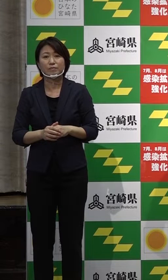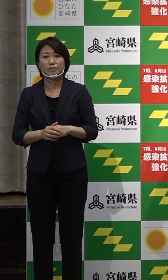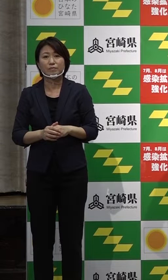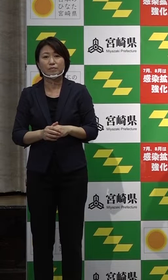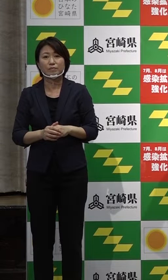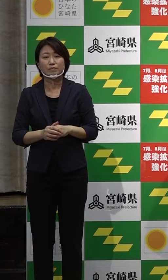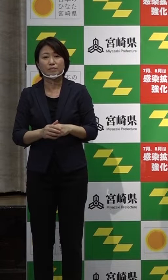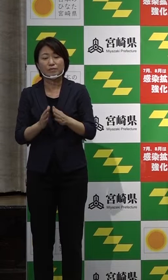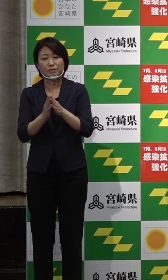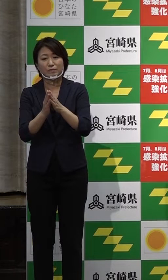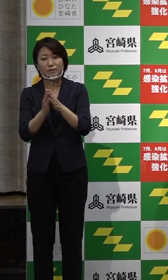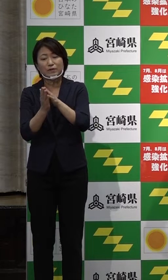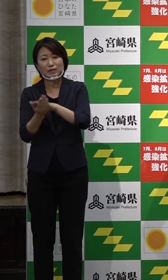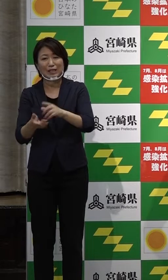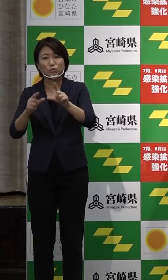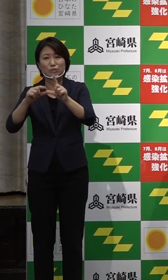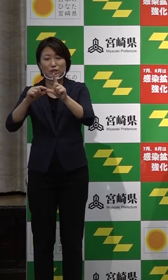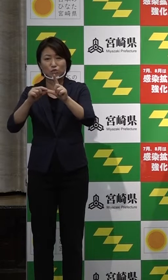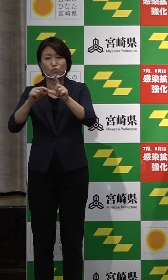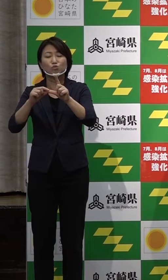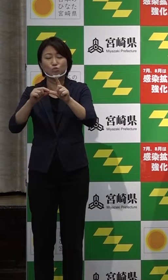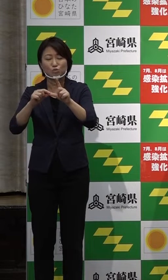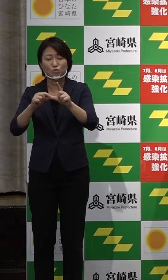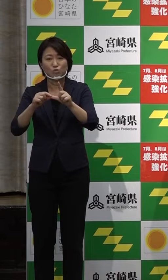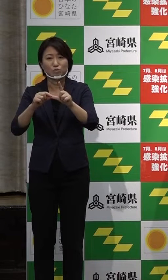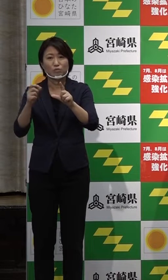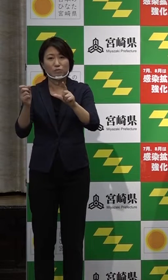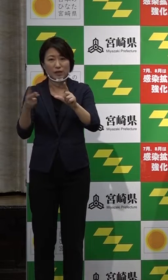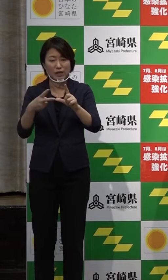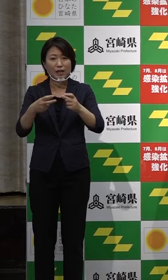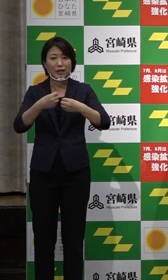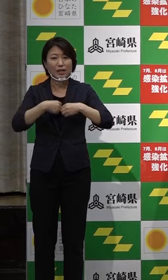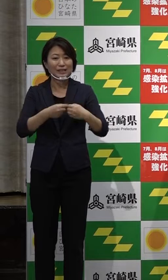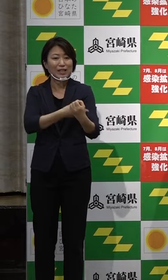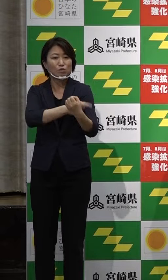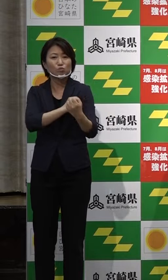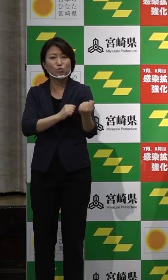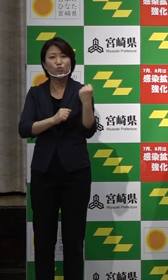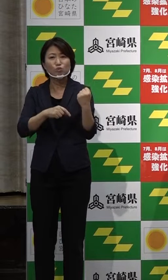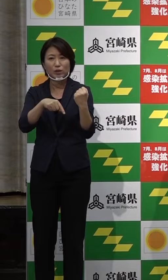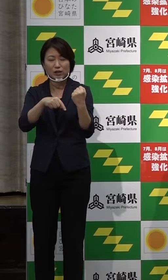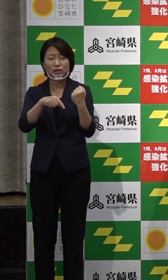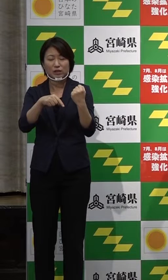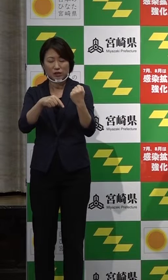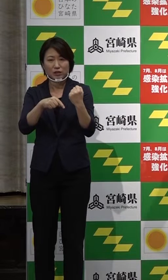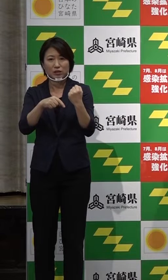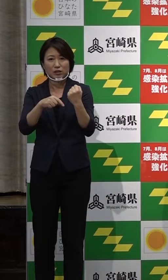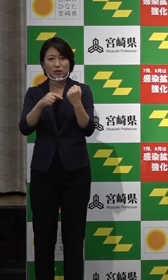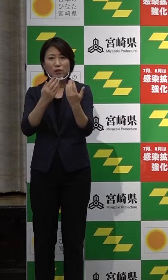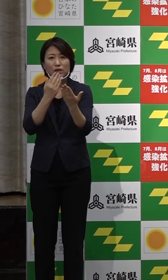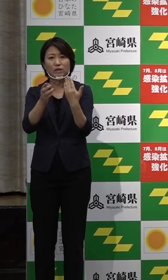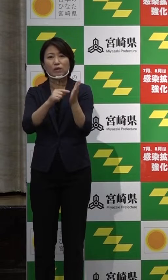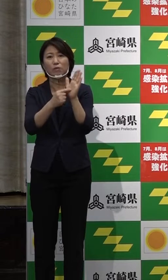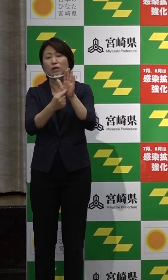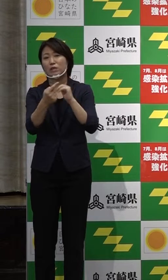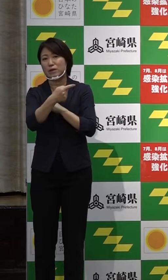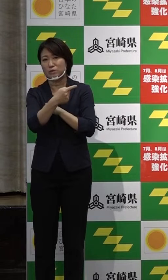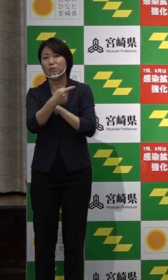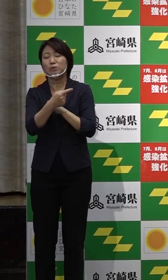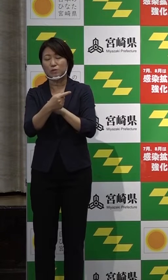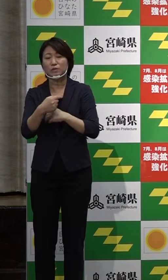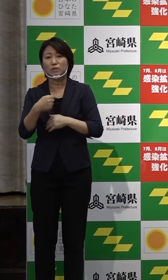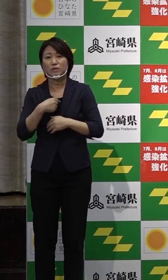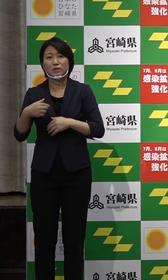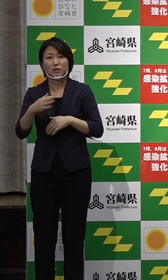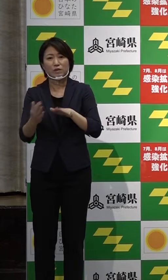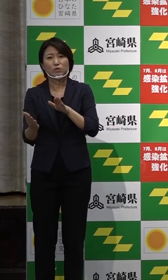致死率であって、横軸が感染のしやすさ、感染力の強さを示しておりまして、要は現在我々